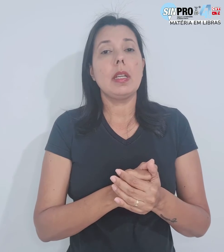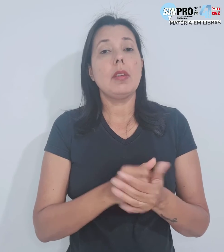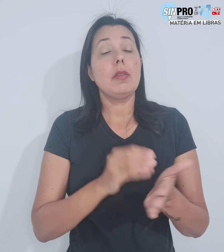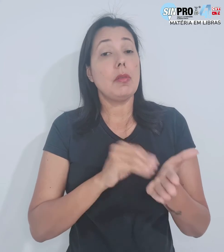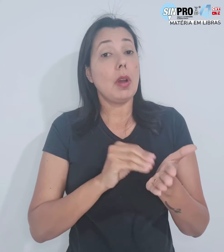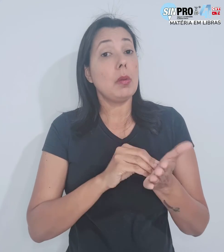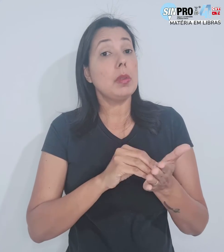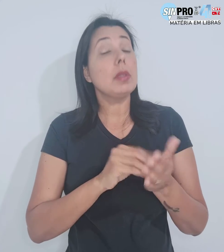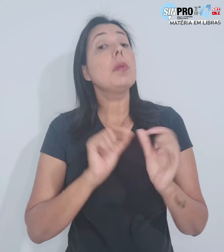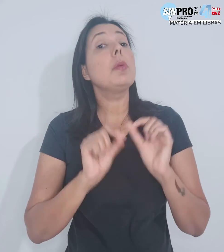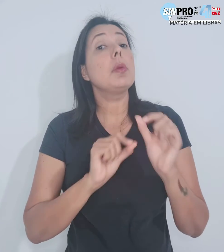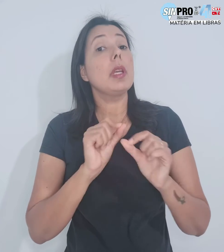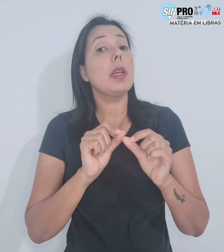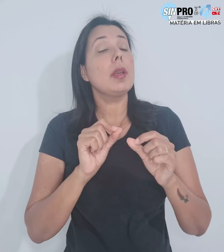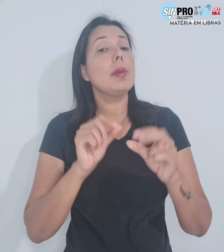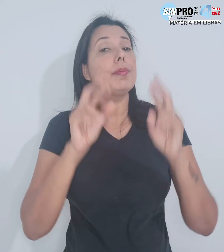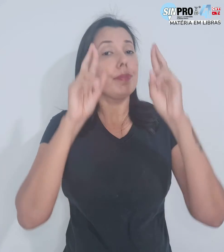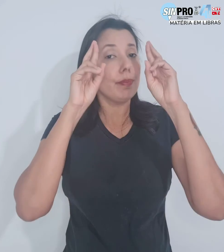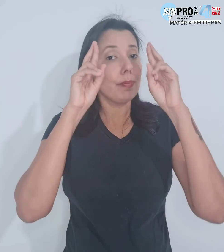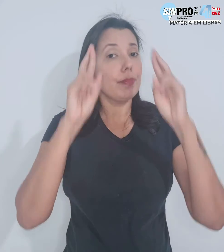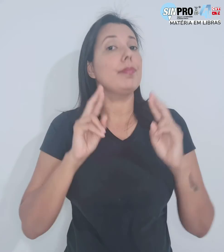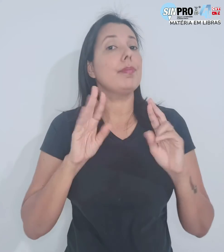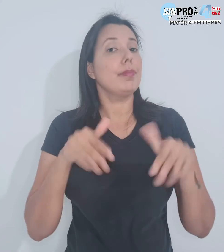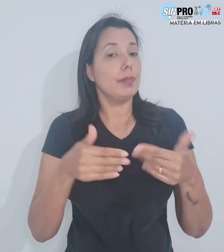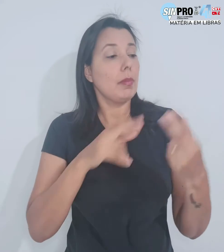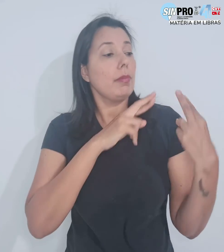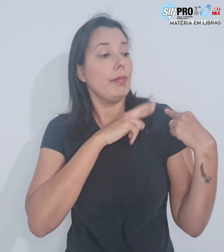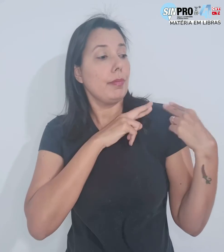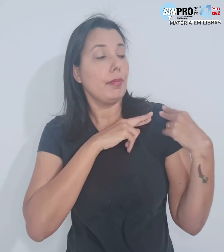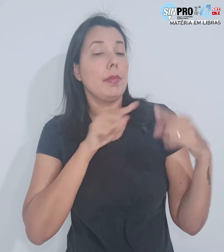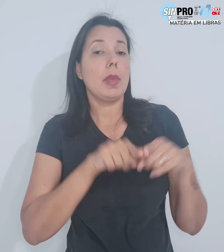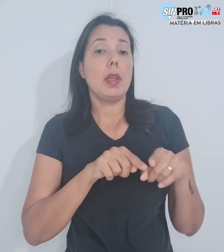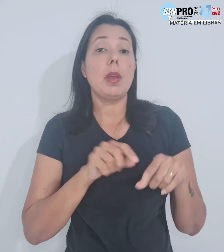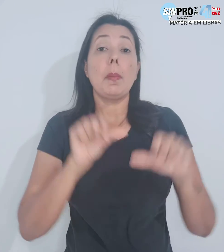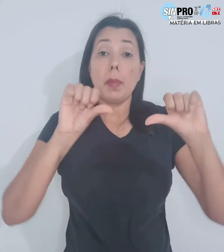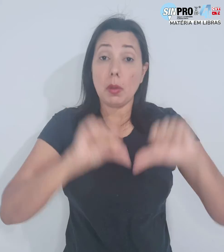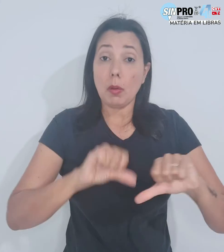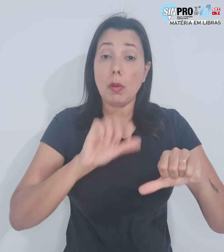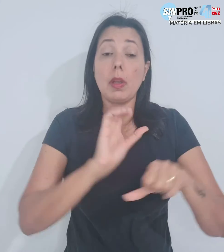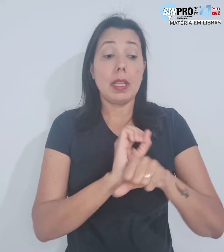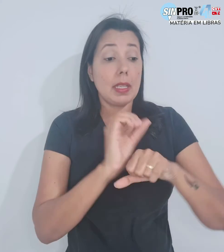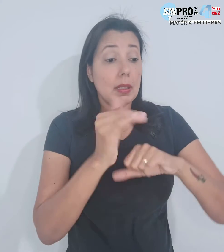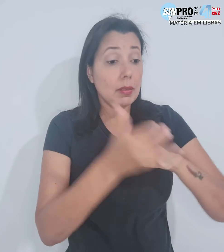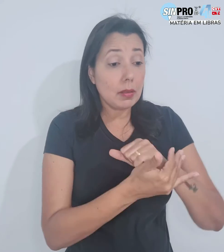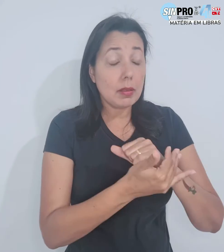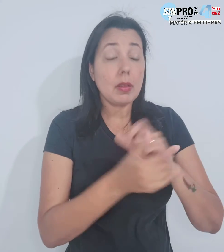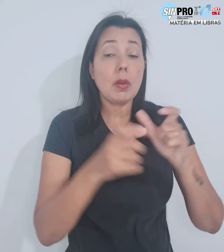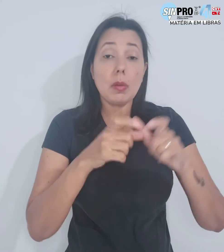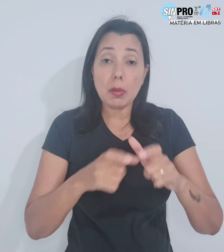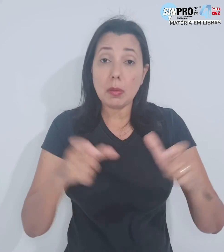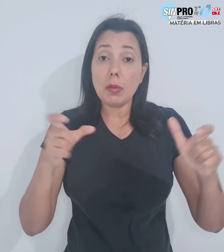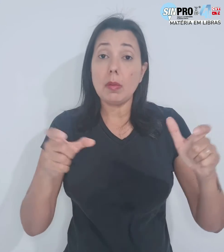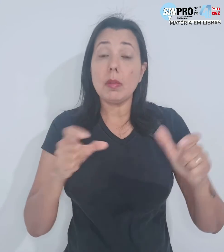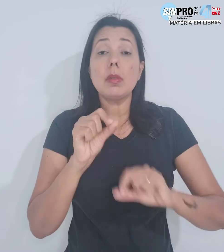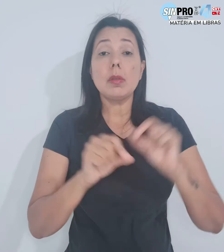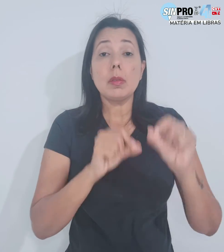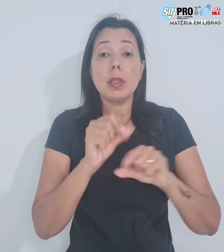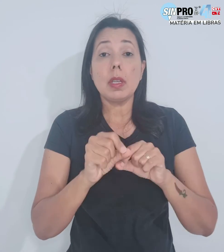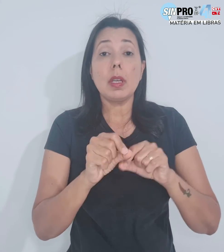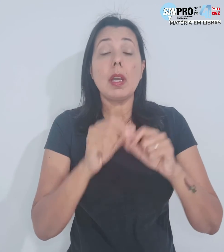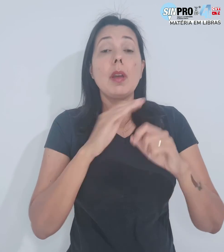Irresponsabilidade. No pior momento da pandemia no Distrito Federal, com alta geométrica de casos de